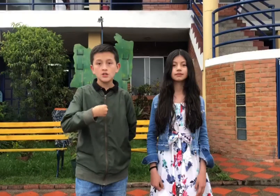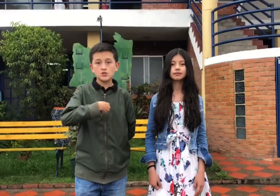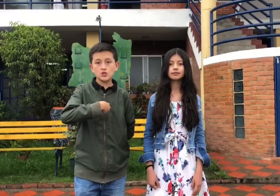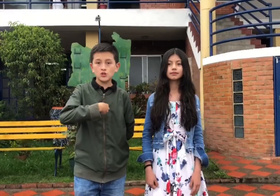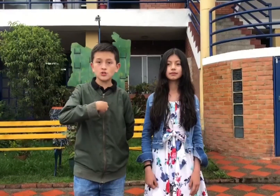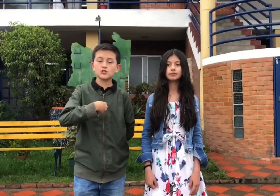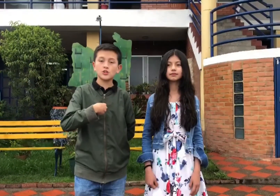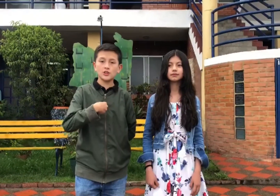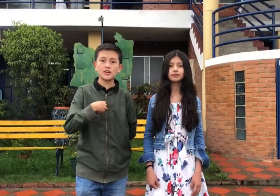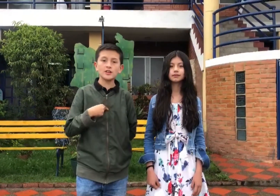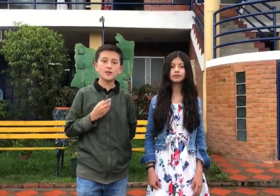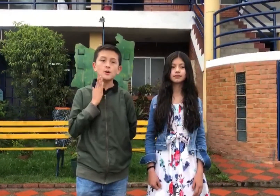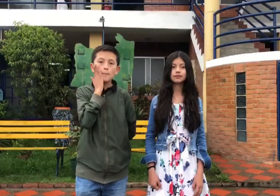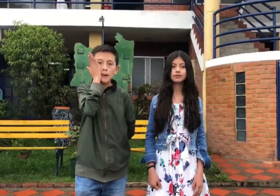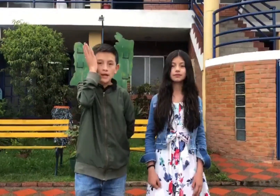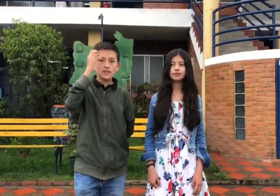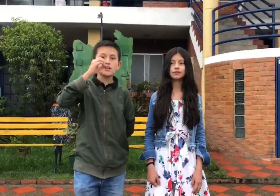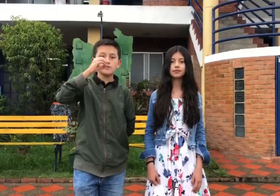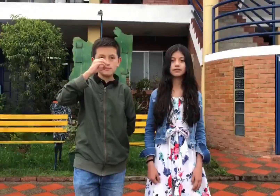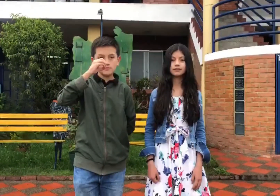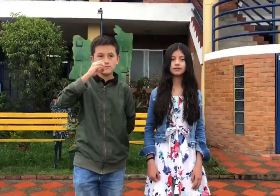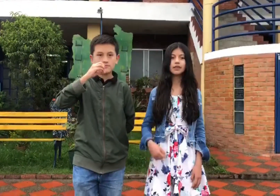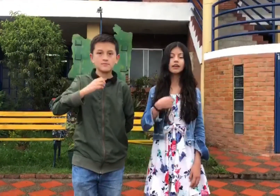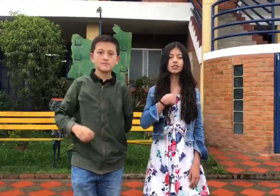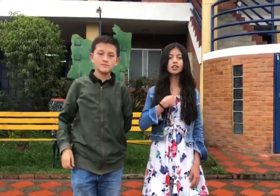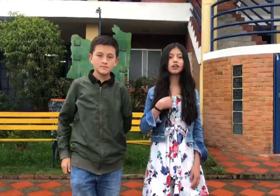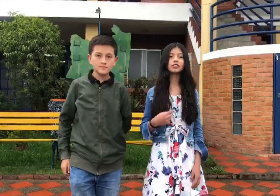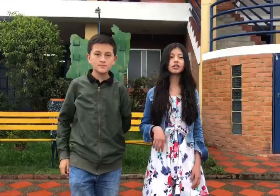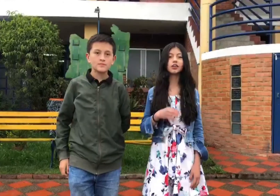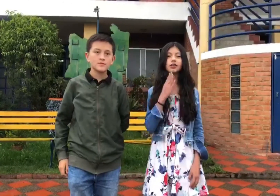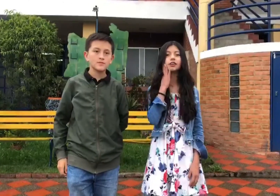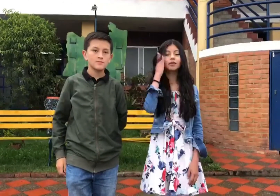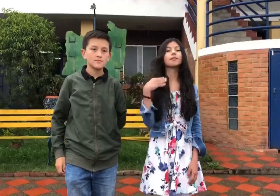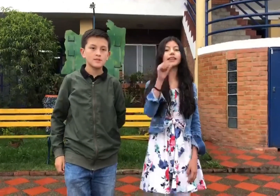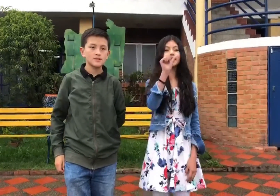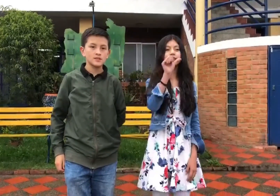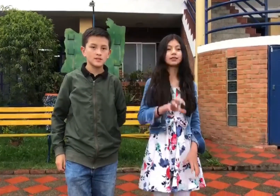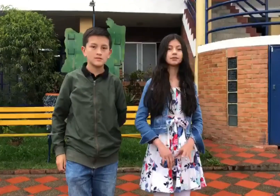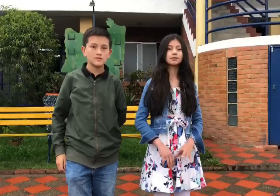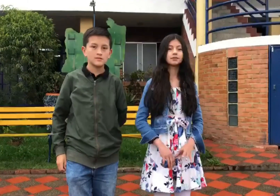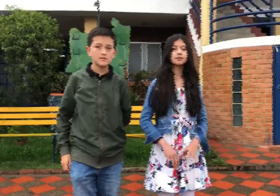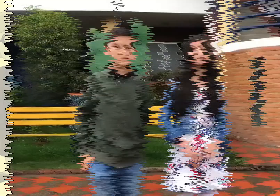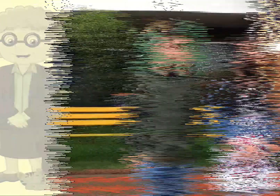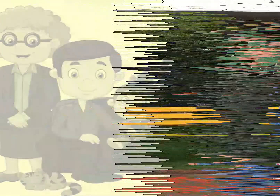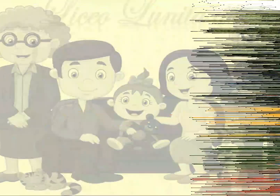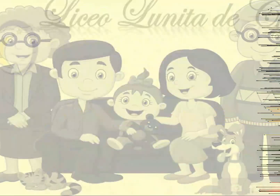Yo soy padrino. Yo soy madrina.